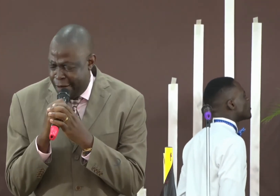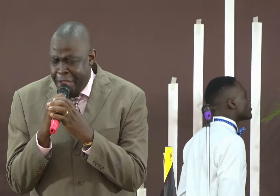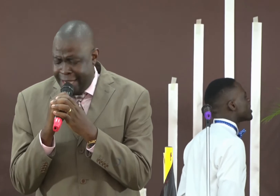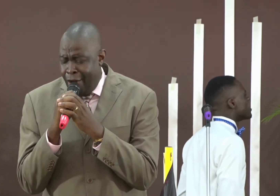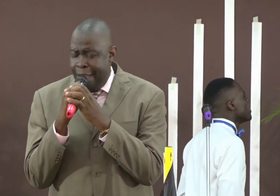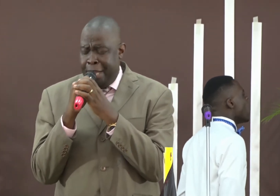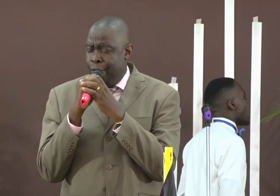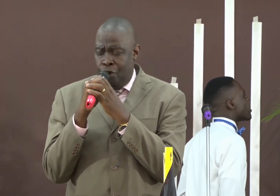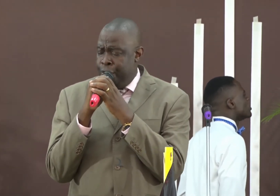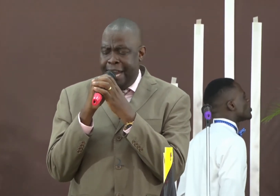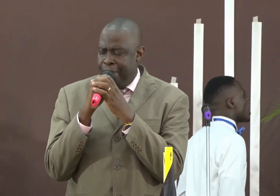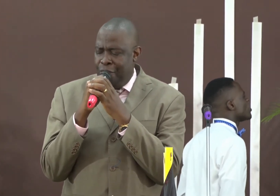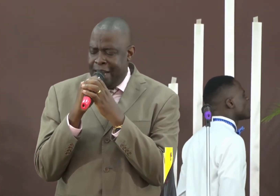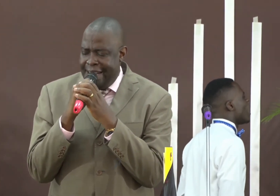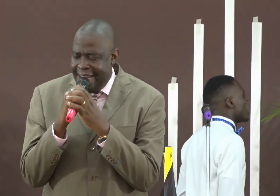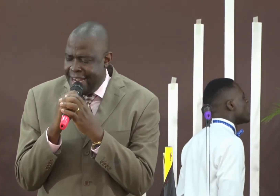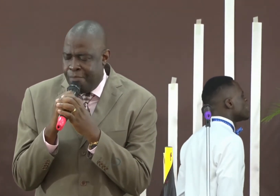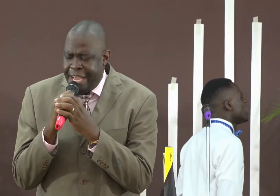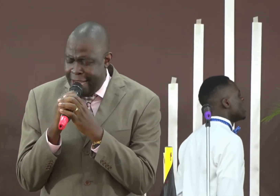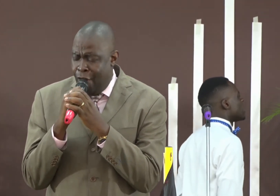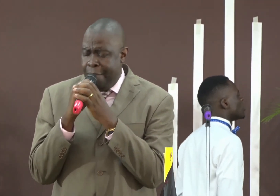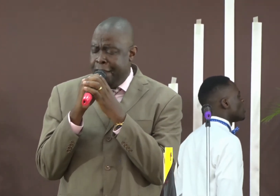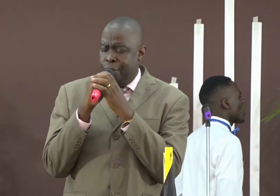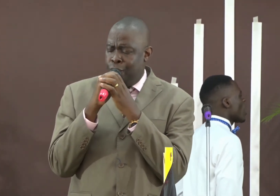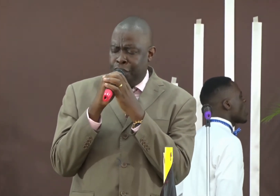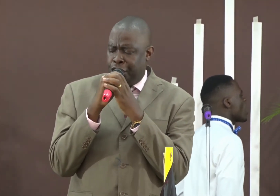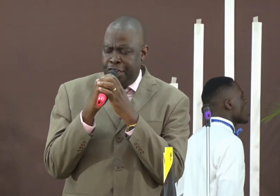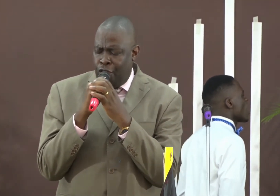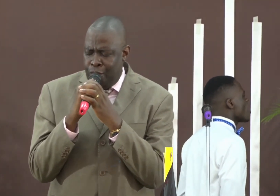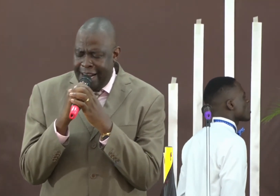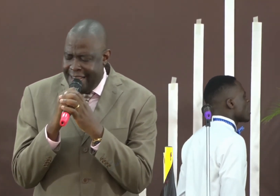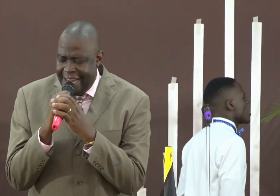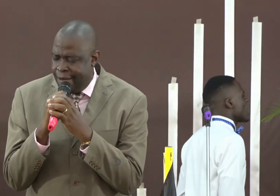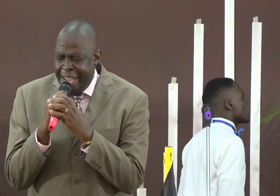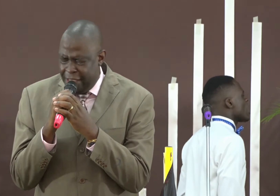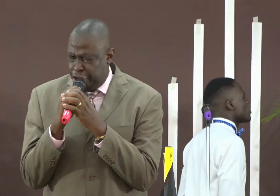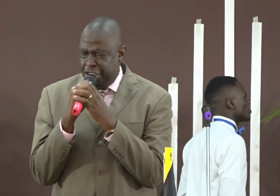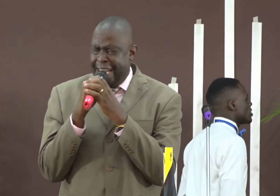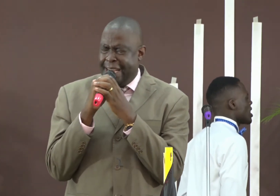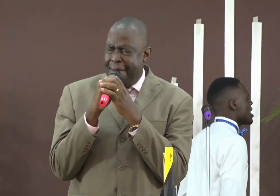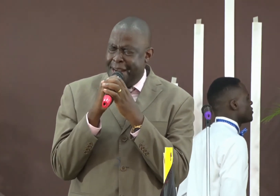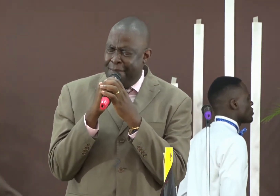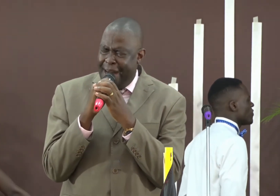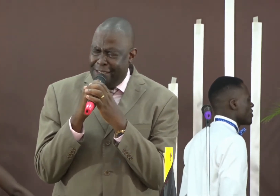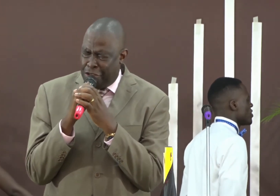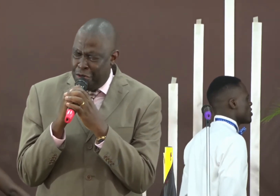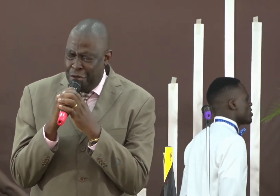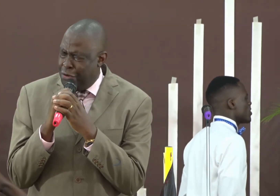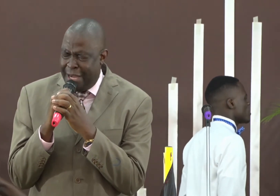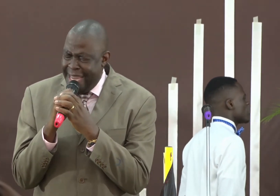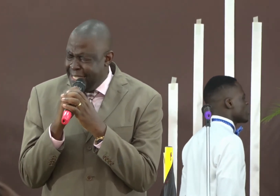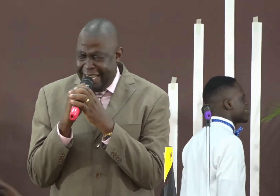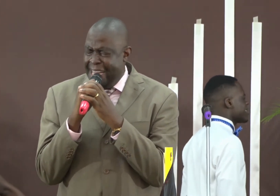sechilala Kawabele wubu yami ulala Kawabele wubu tino mulala Tutakawada